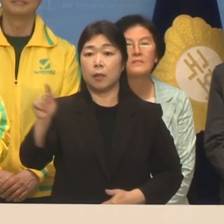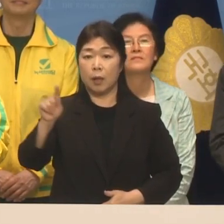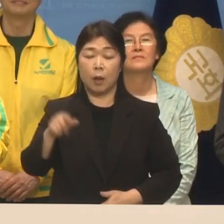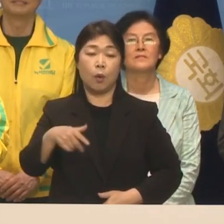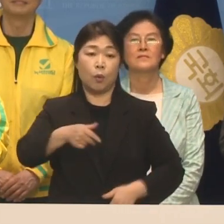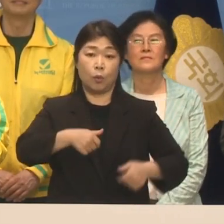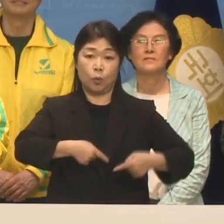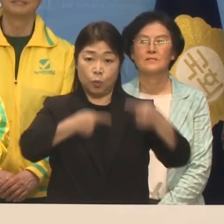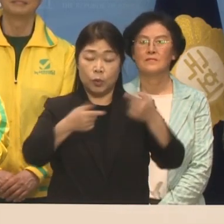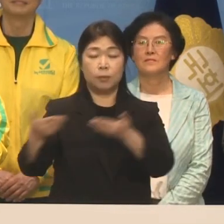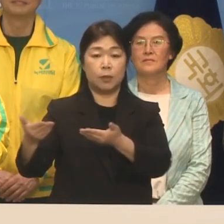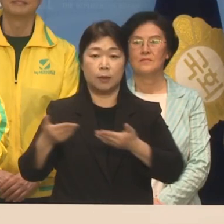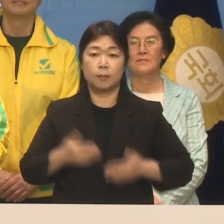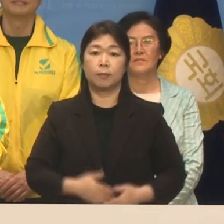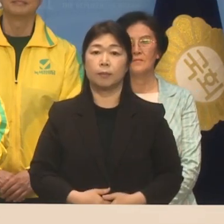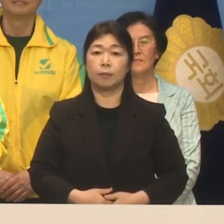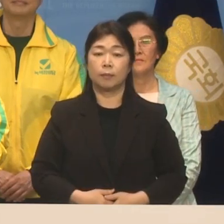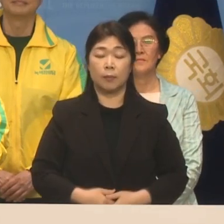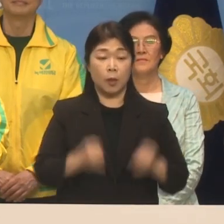네, 그리고